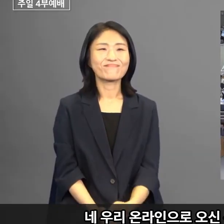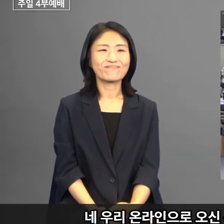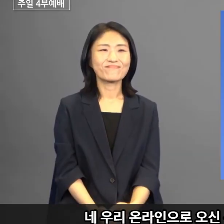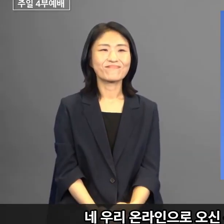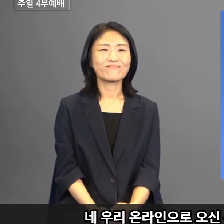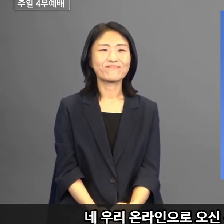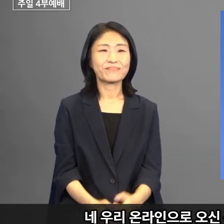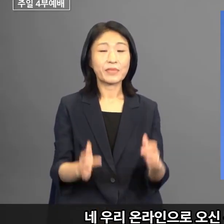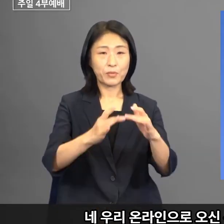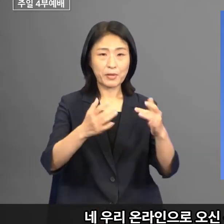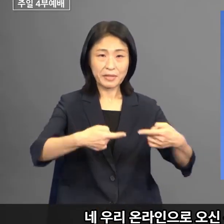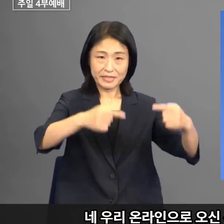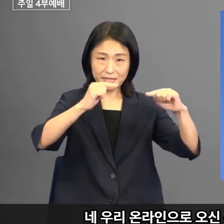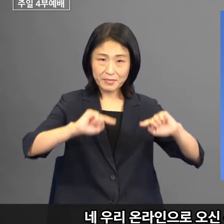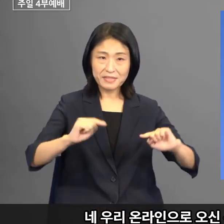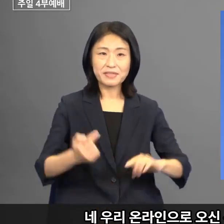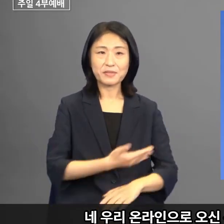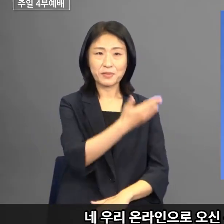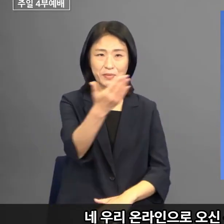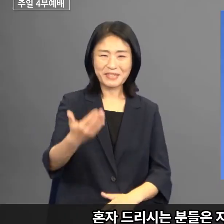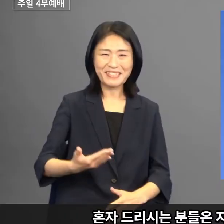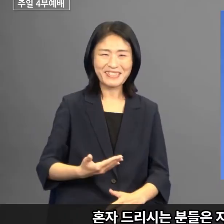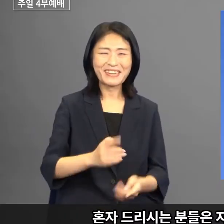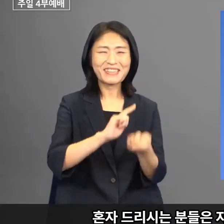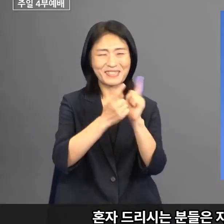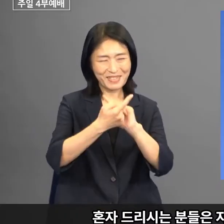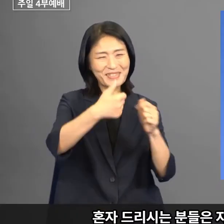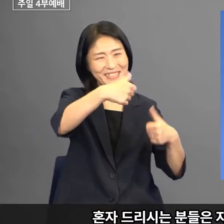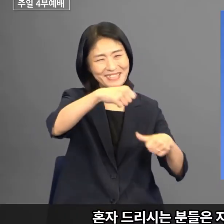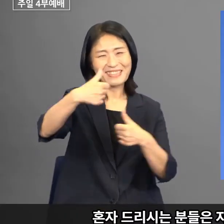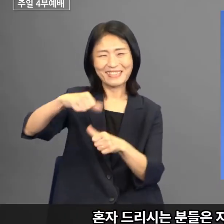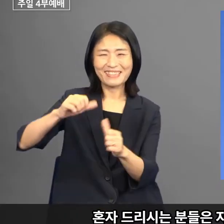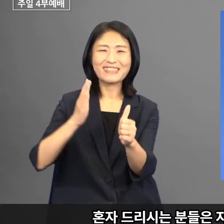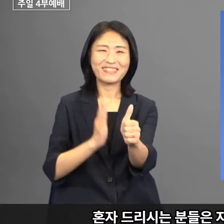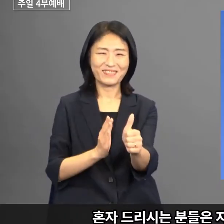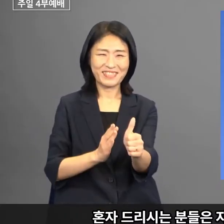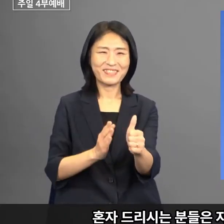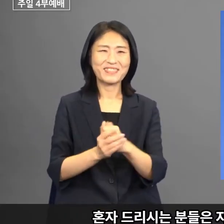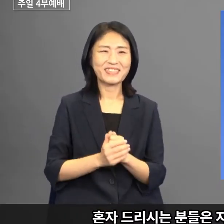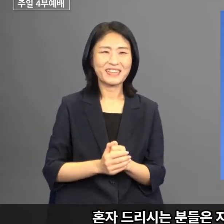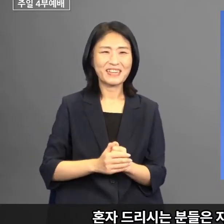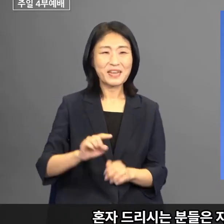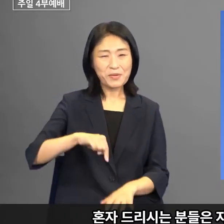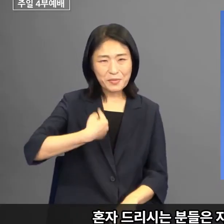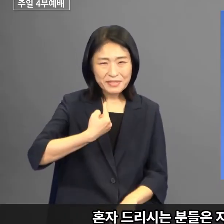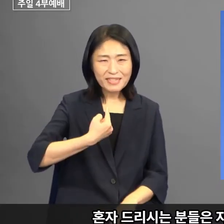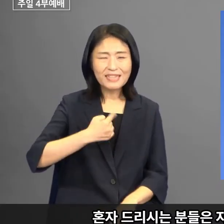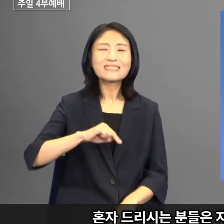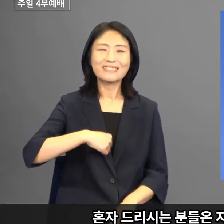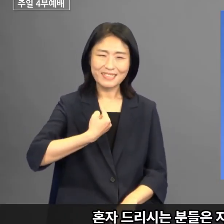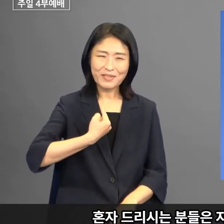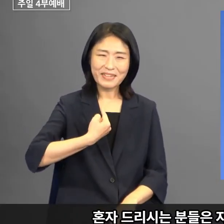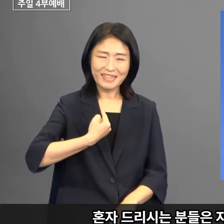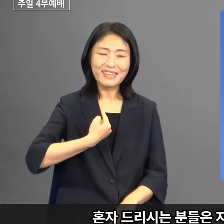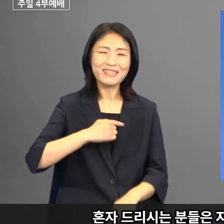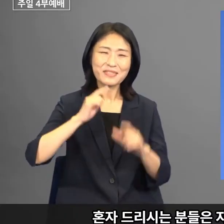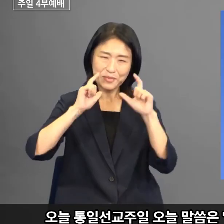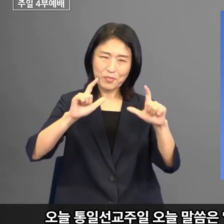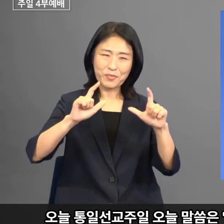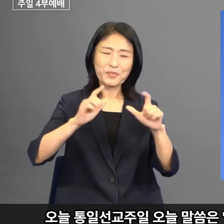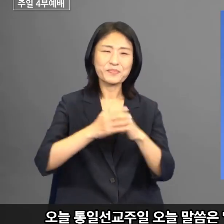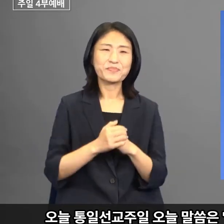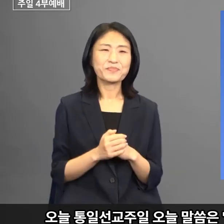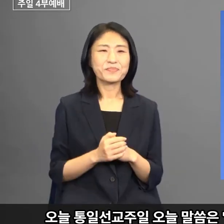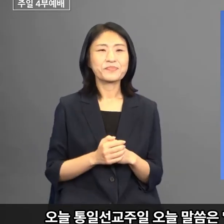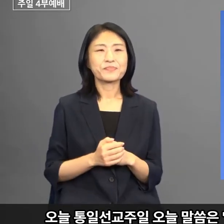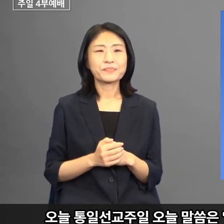네, 우리 온라인으로 오신 분들도 서로에게 인사하시면 혼자 들으신 분들은 자신에게 선포하시면 되겠고요. 자,